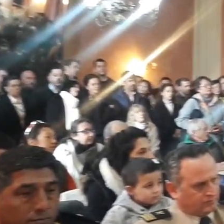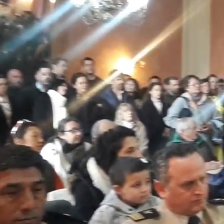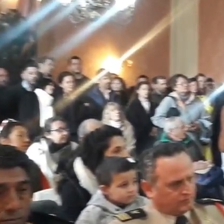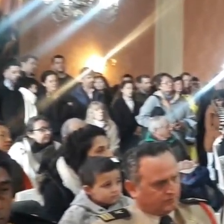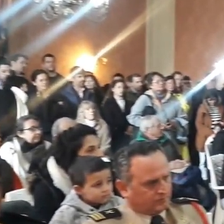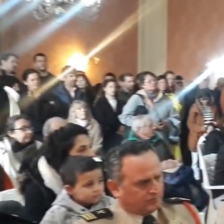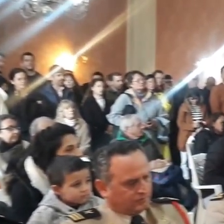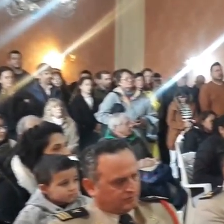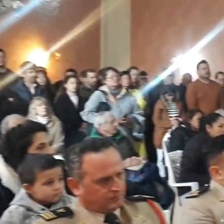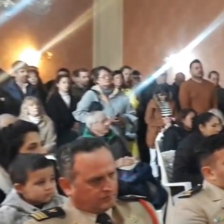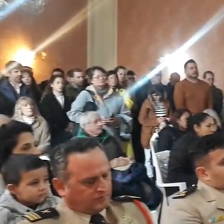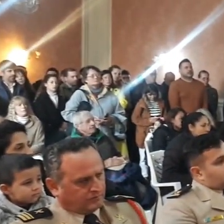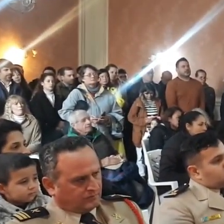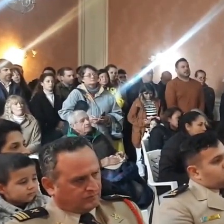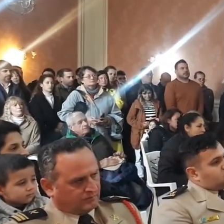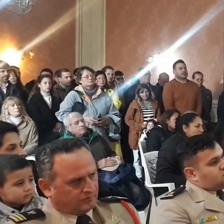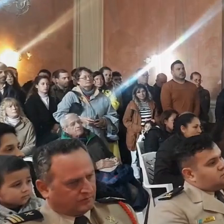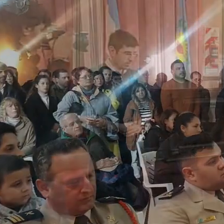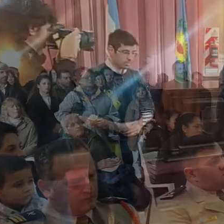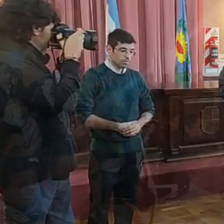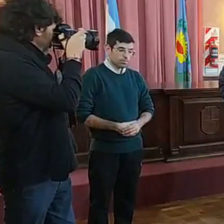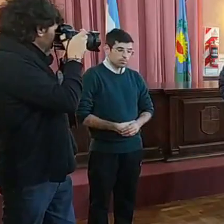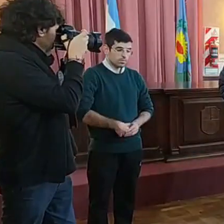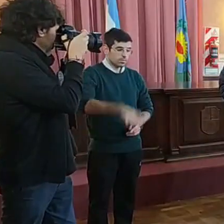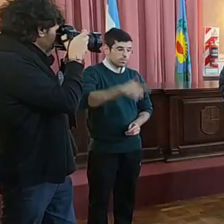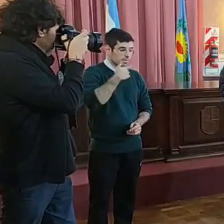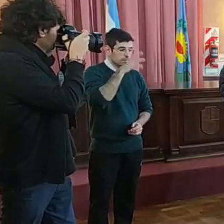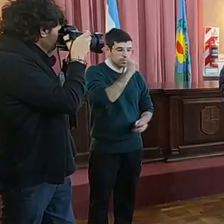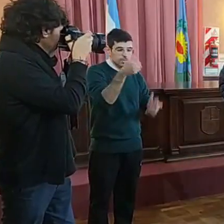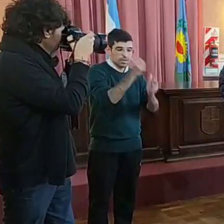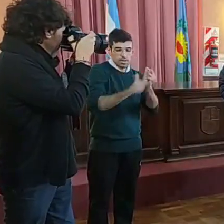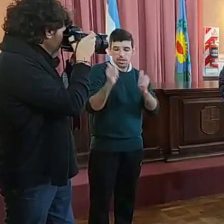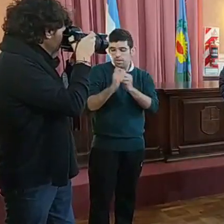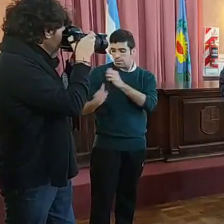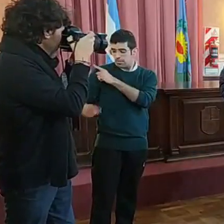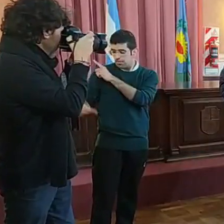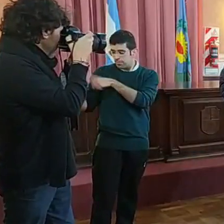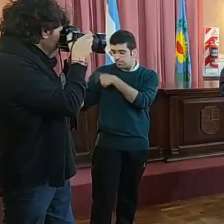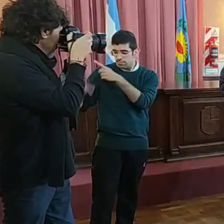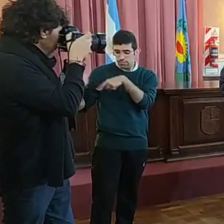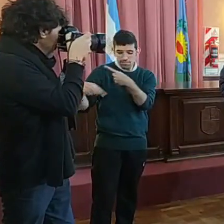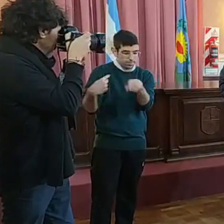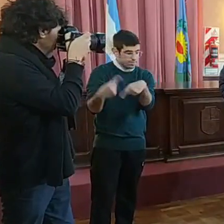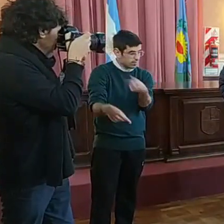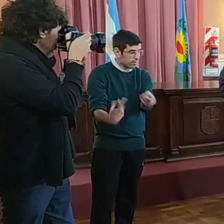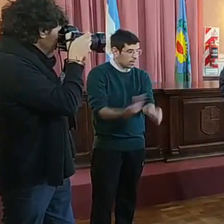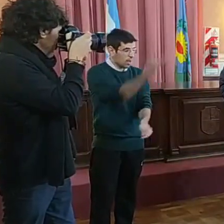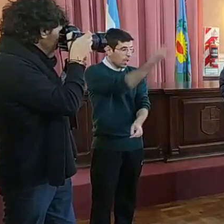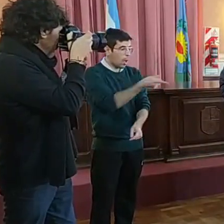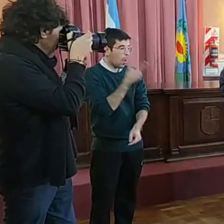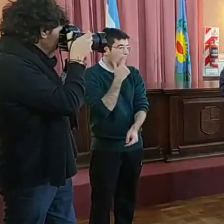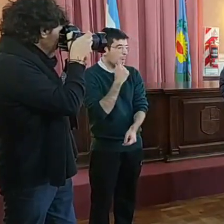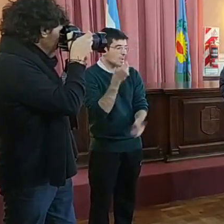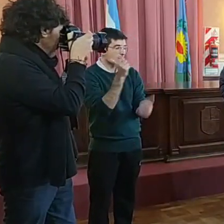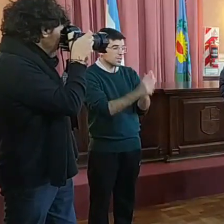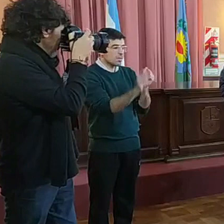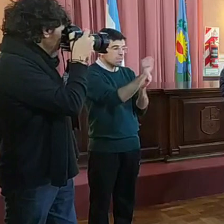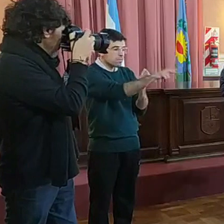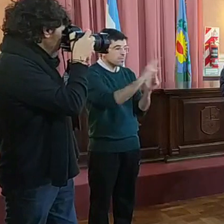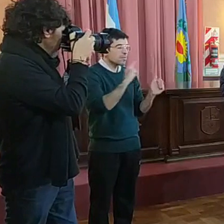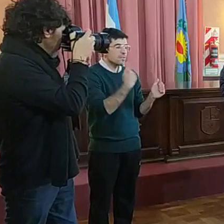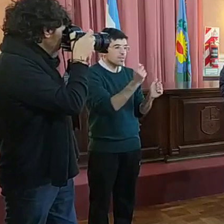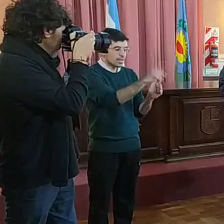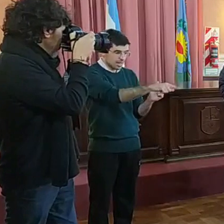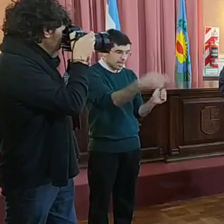La historia que tanto nos ha ayudado a repasar, el licenciado Américo Pecaile, quien hace pocos días